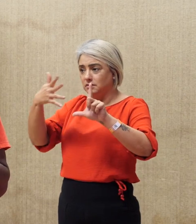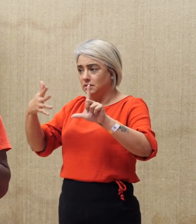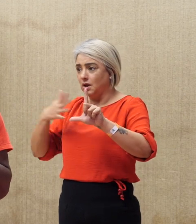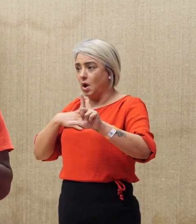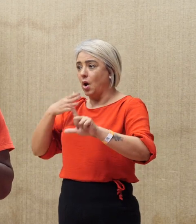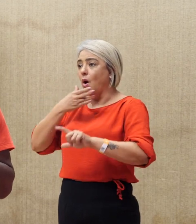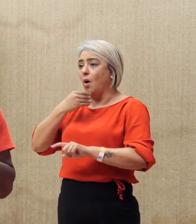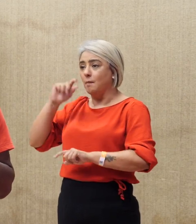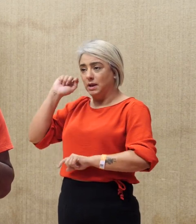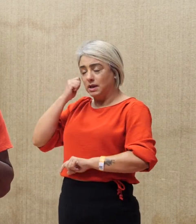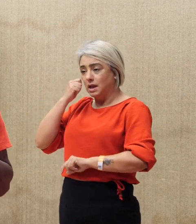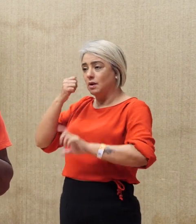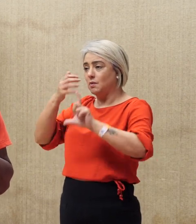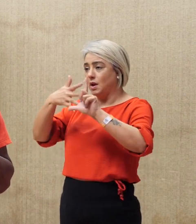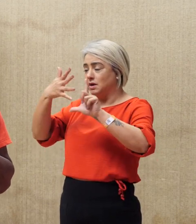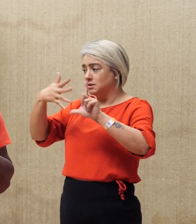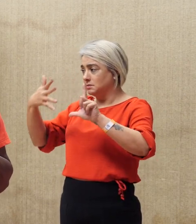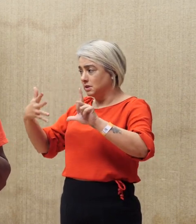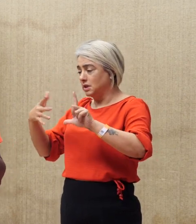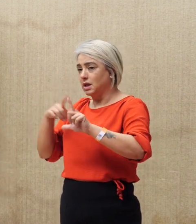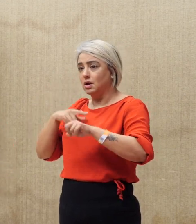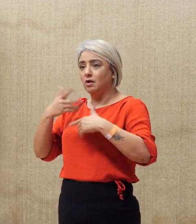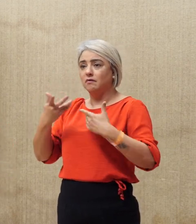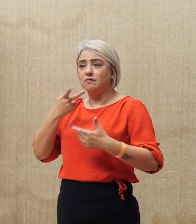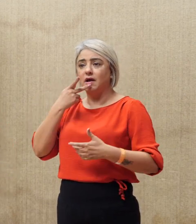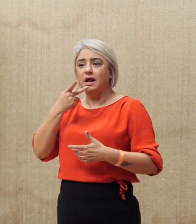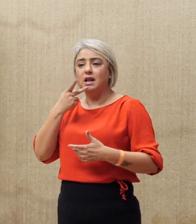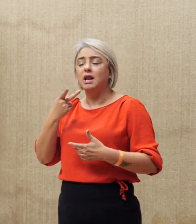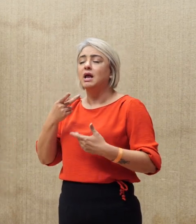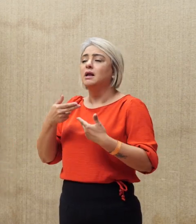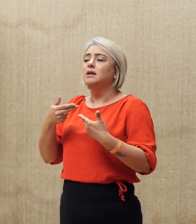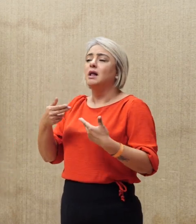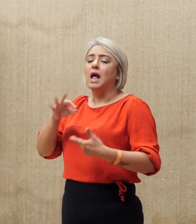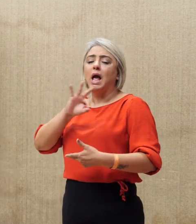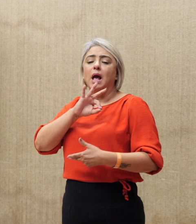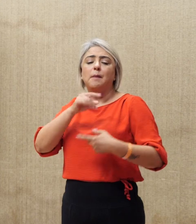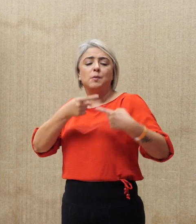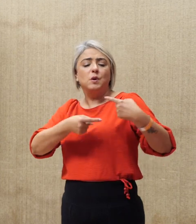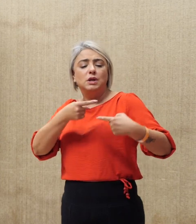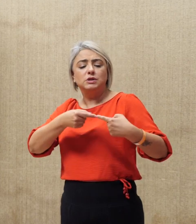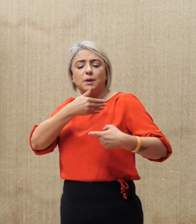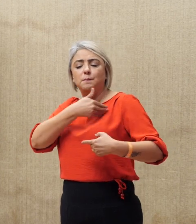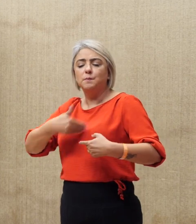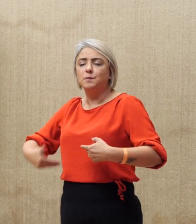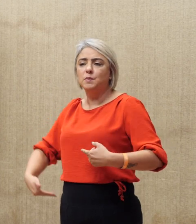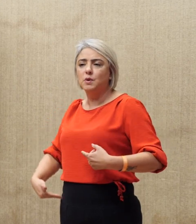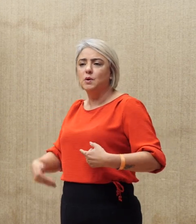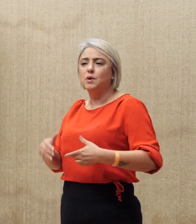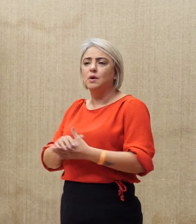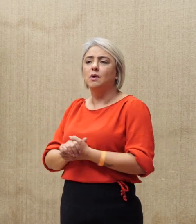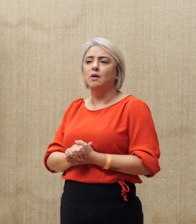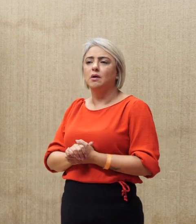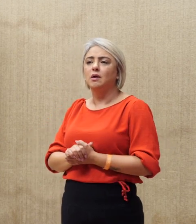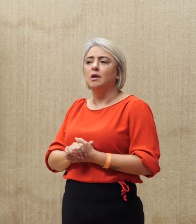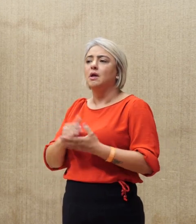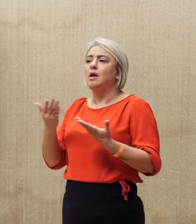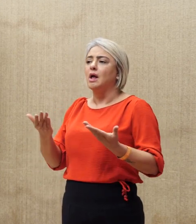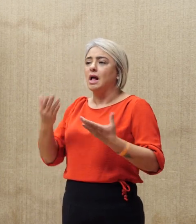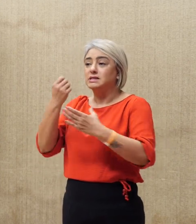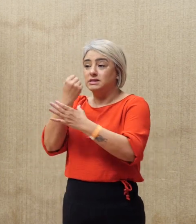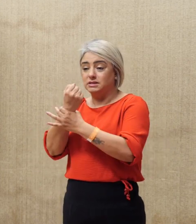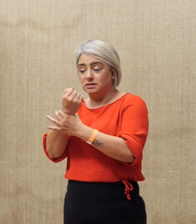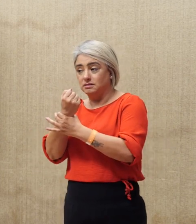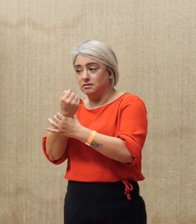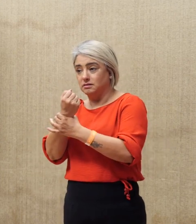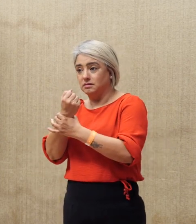um homem negro LGBT. E quando a gente fala em uma questão das políticas públicas, voltada em questão da